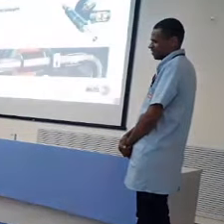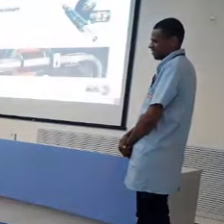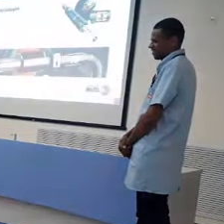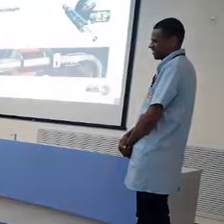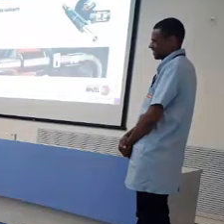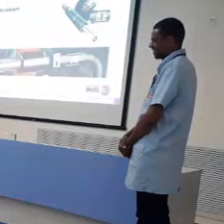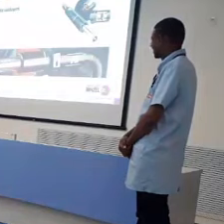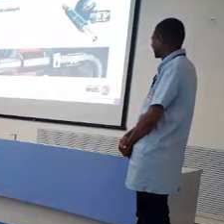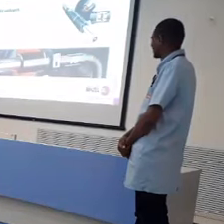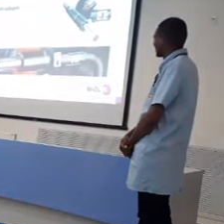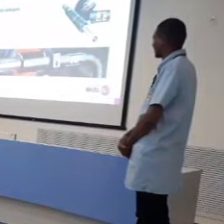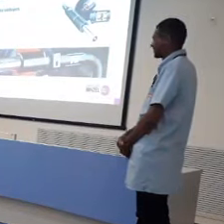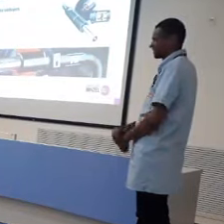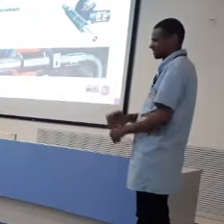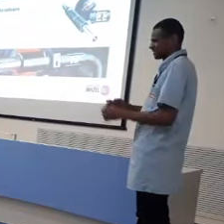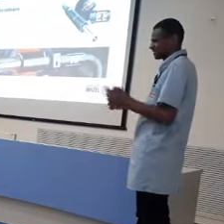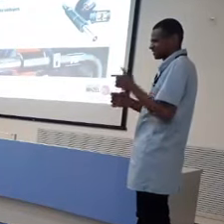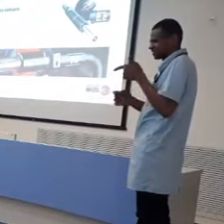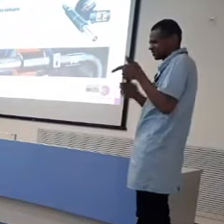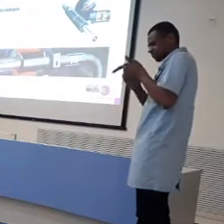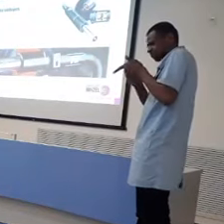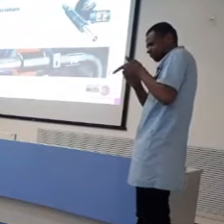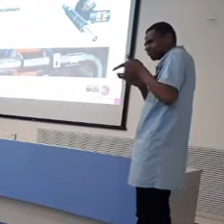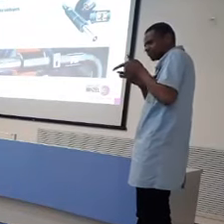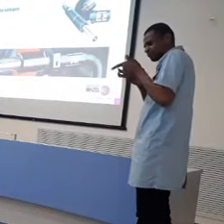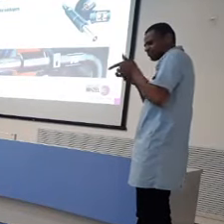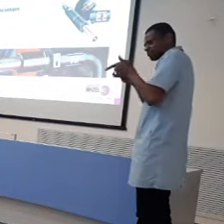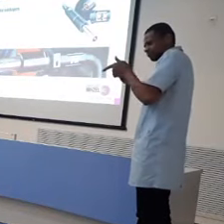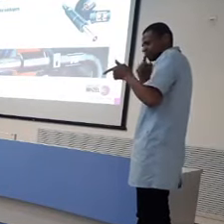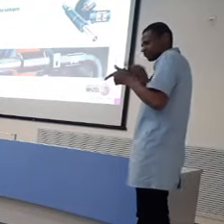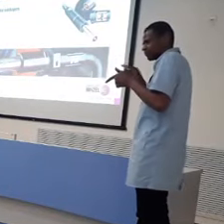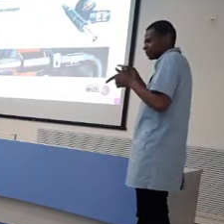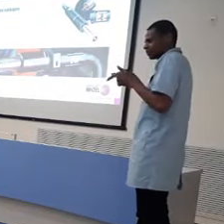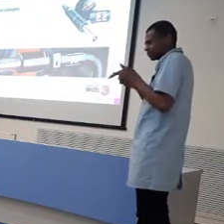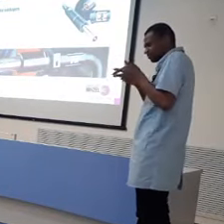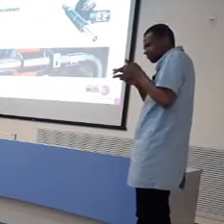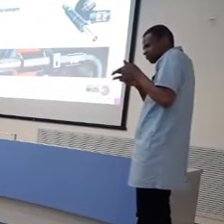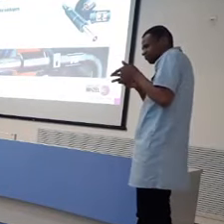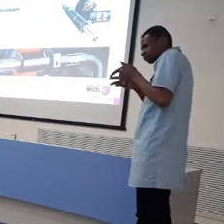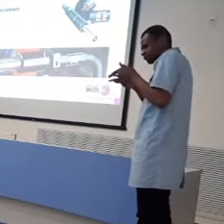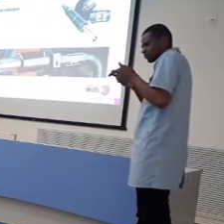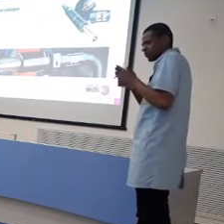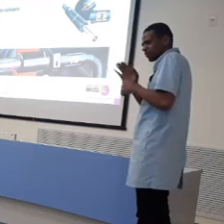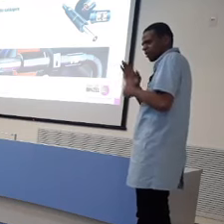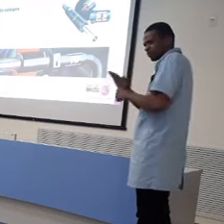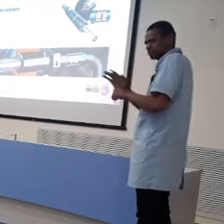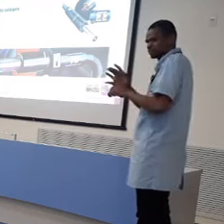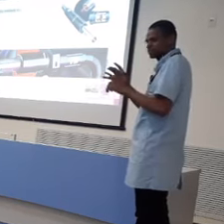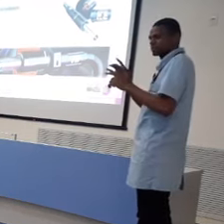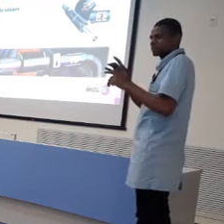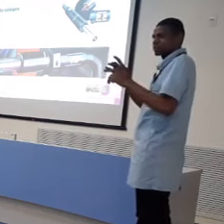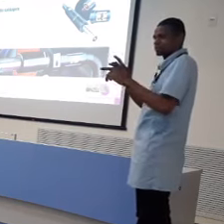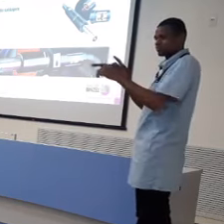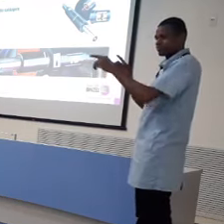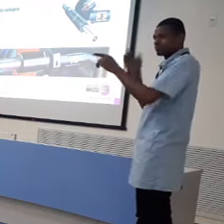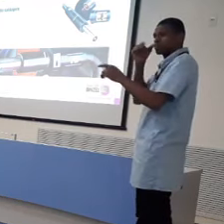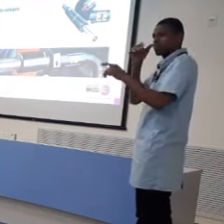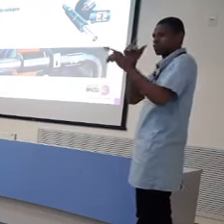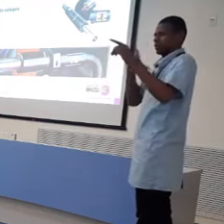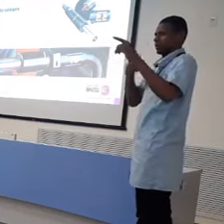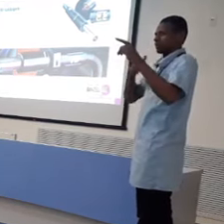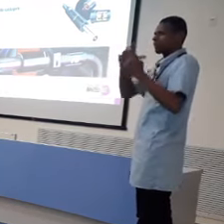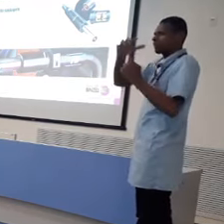Então esse seguidor de junta que a gente acabou de ver também está lá na feira. Se forem na feira do ano que vem, não deixem de procurar. Valério, vi você lá no cenário de